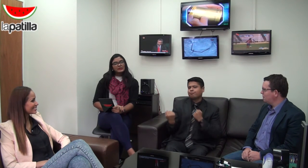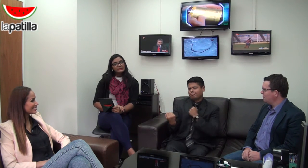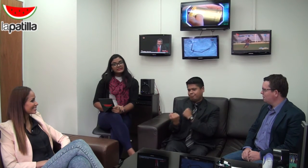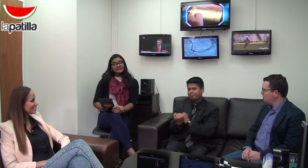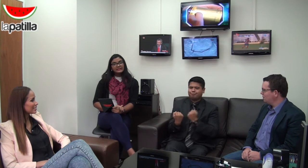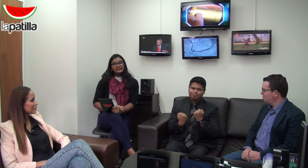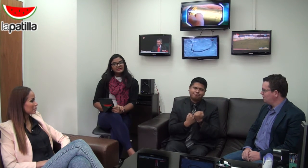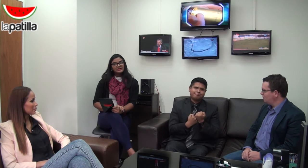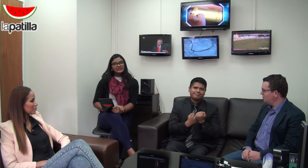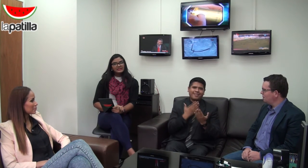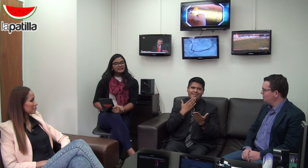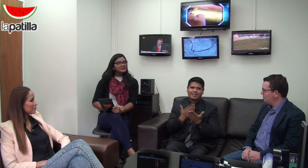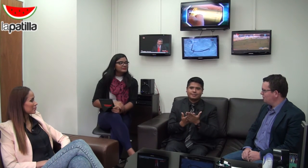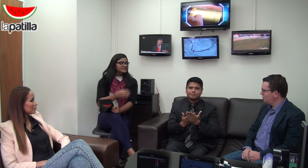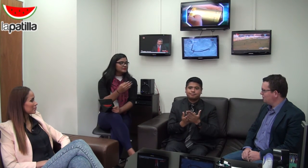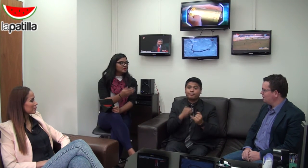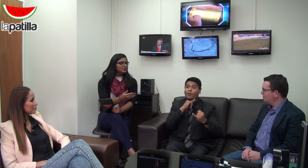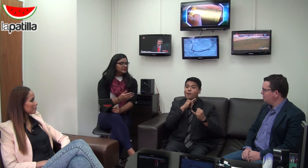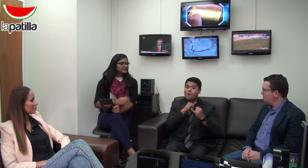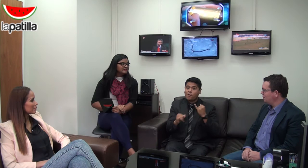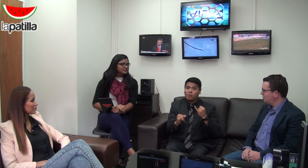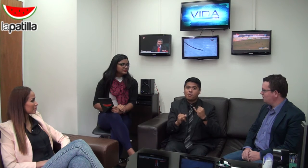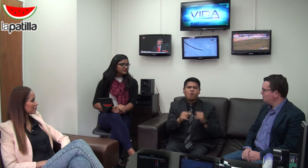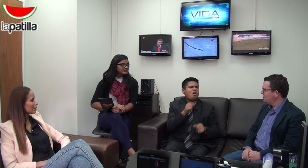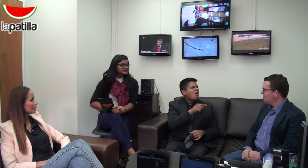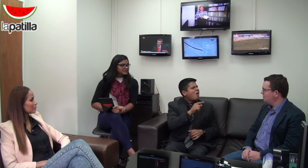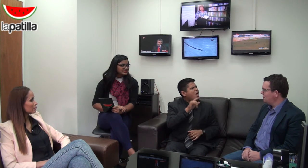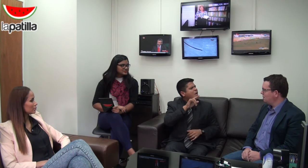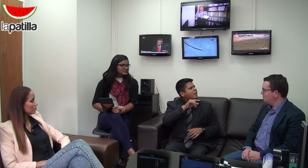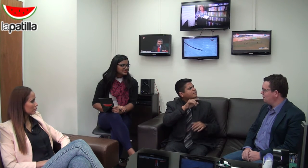compartir las redes sociales de todo. Empezamos con Juan Ángel, por favor, tus redes sociales.